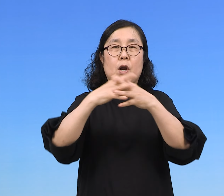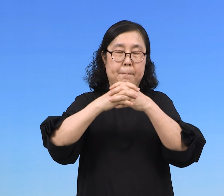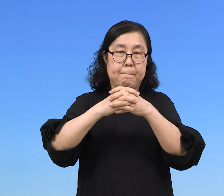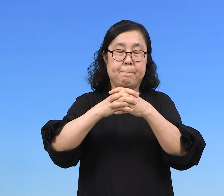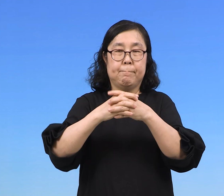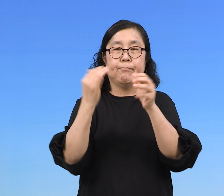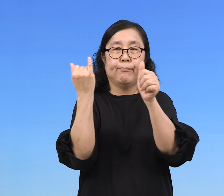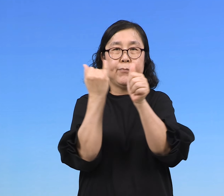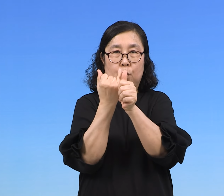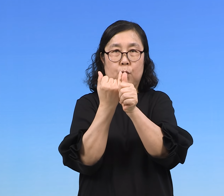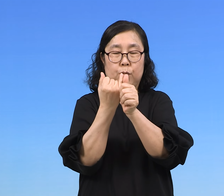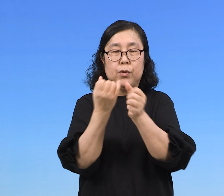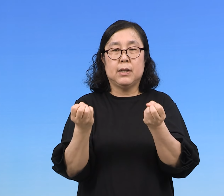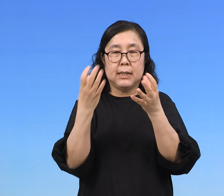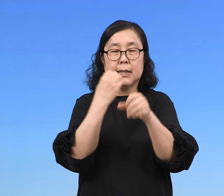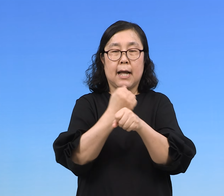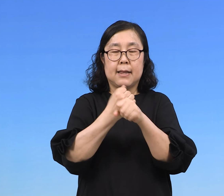능력이에요.